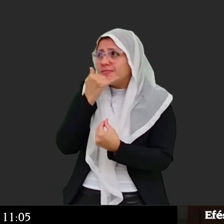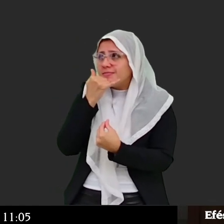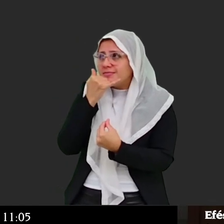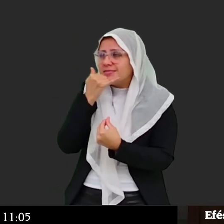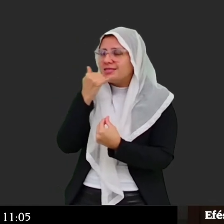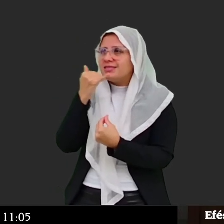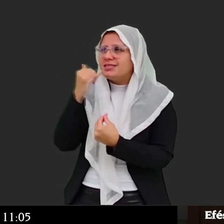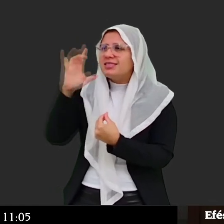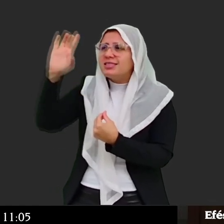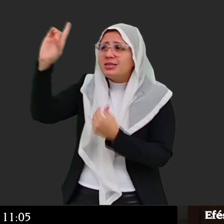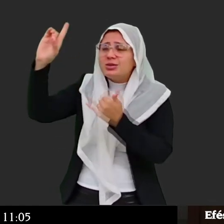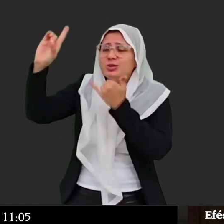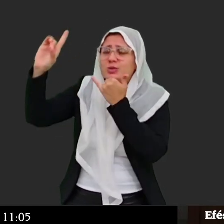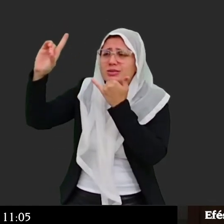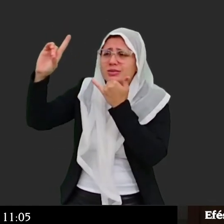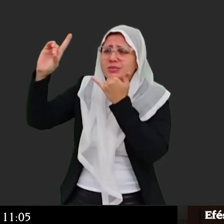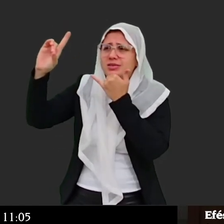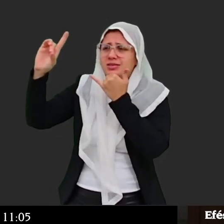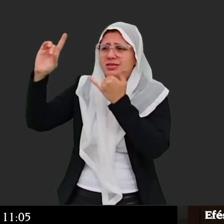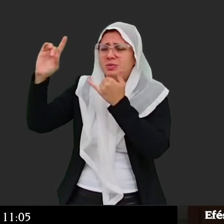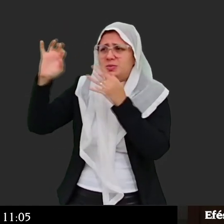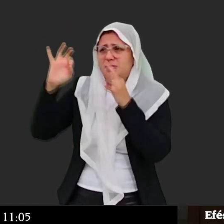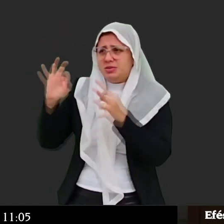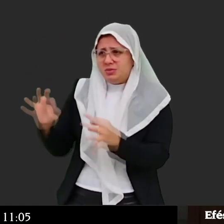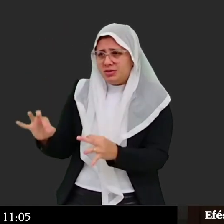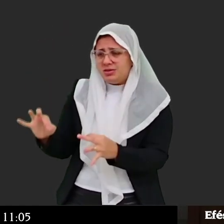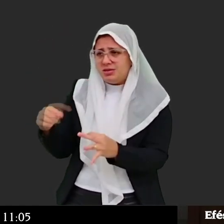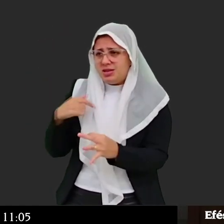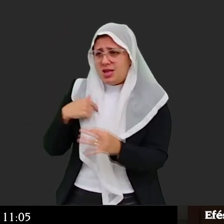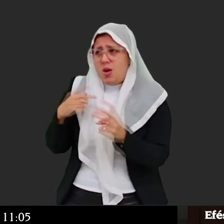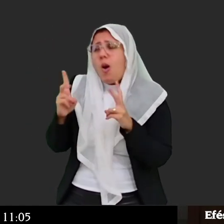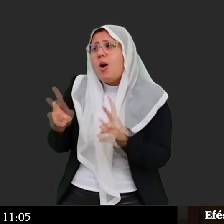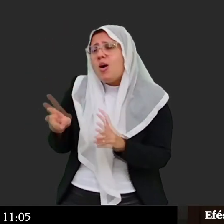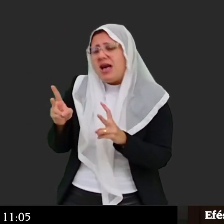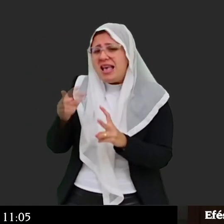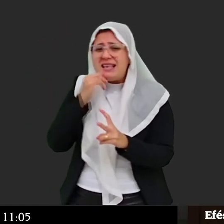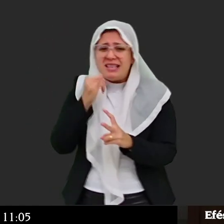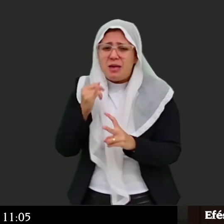de Deus. E ele fala, não, eu vou continuar morando aqui porque eu te amo.